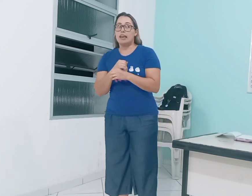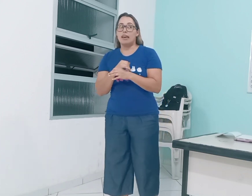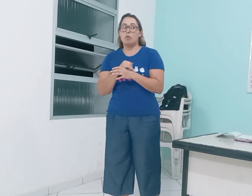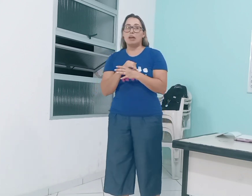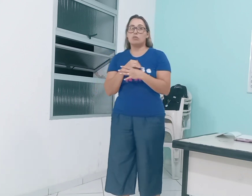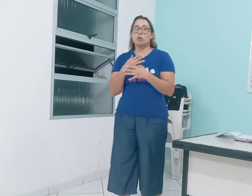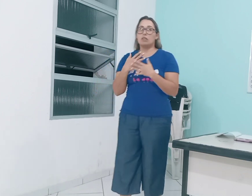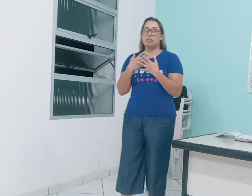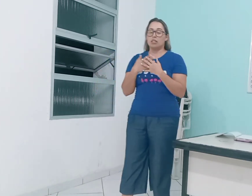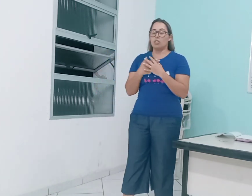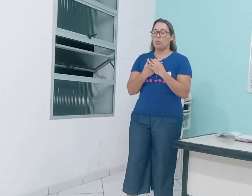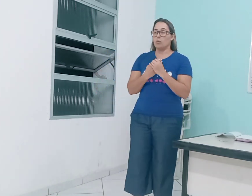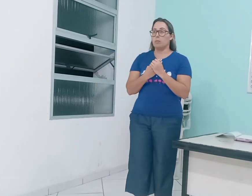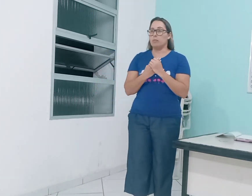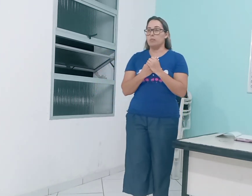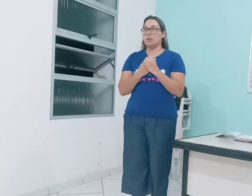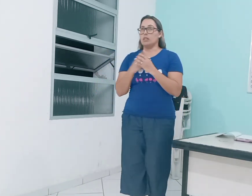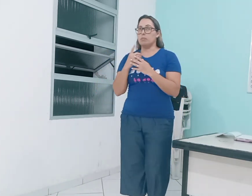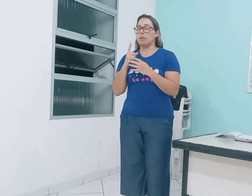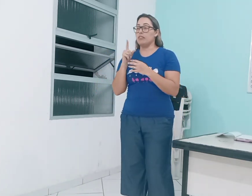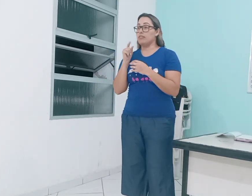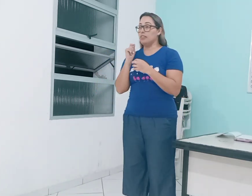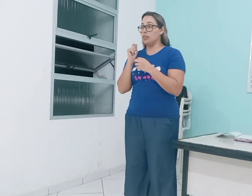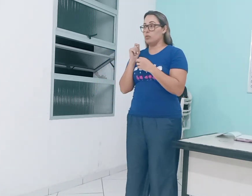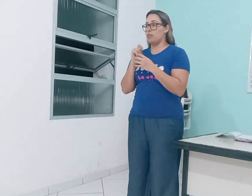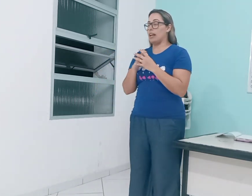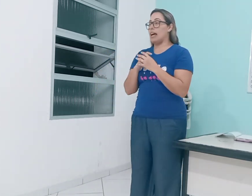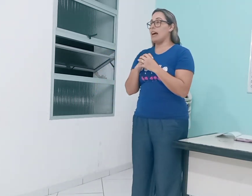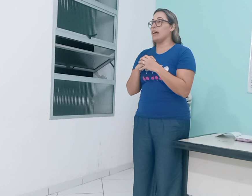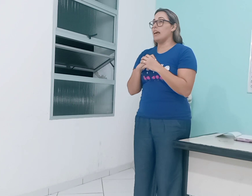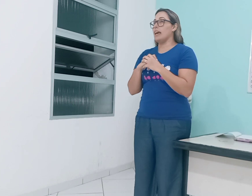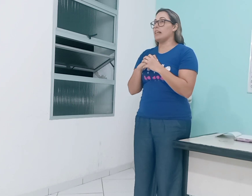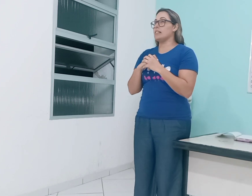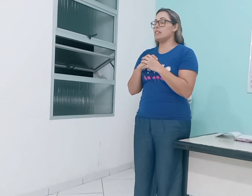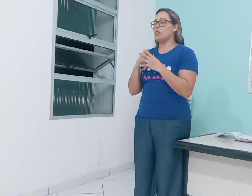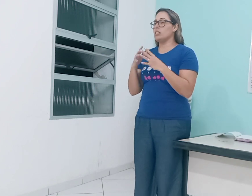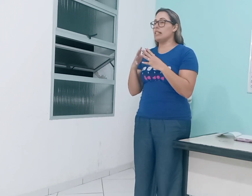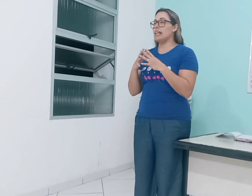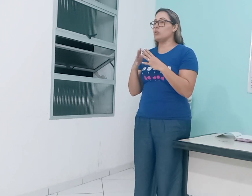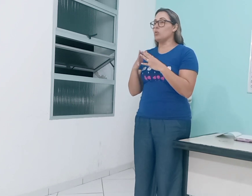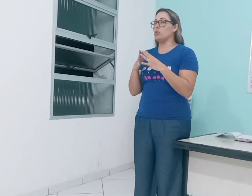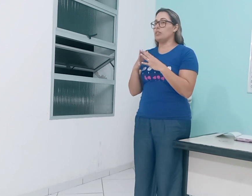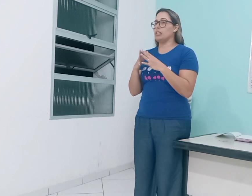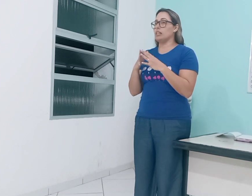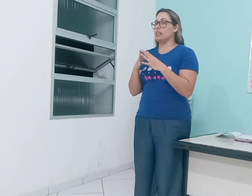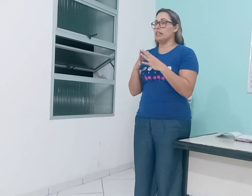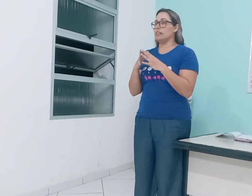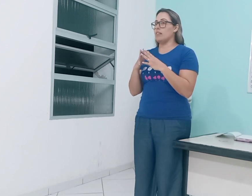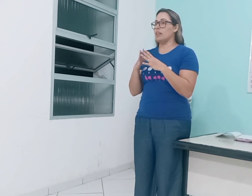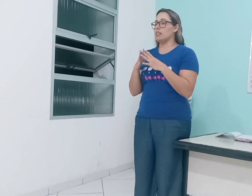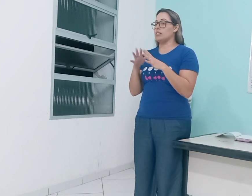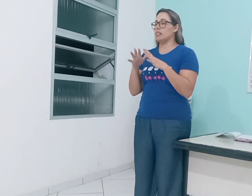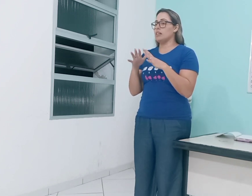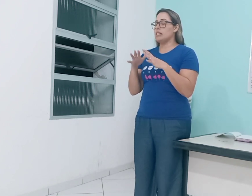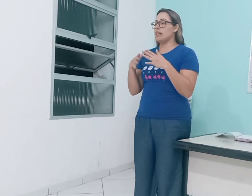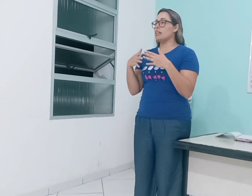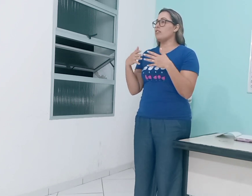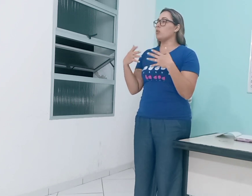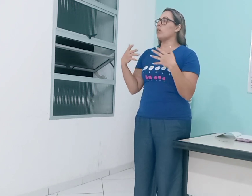né? Mas uma coisa assim que eu prefiro falar é que se você está na dúvida e está vendo assim, será que ficou